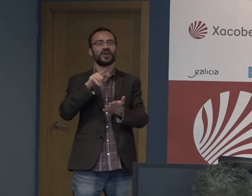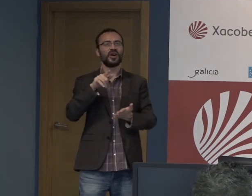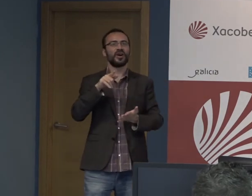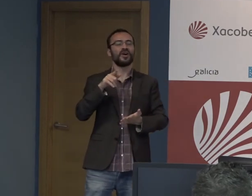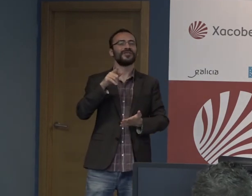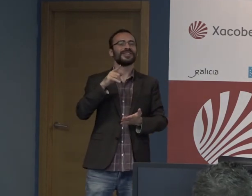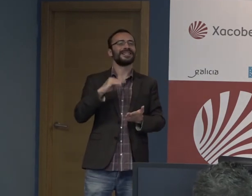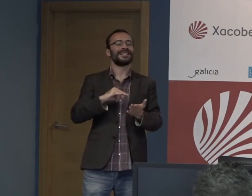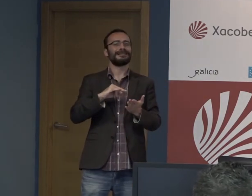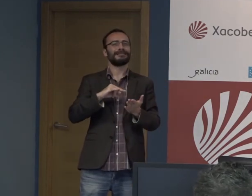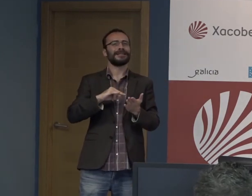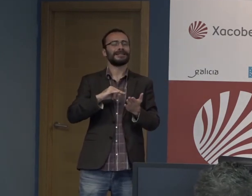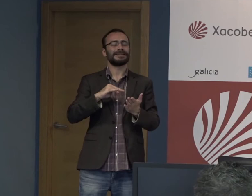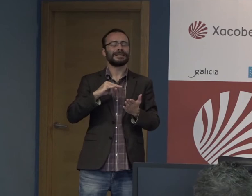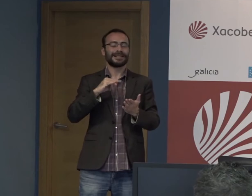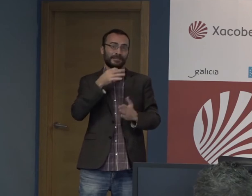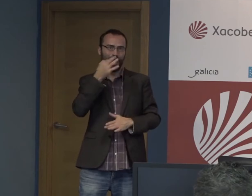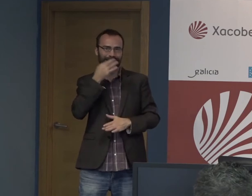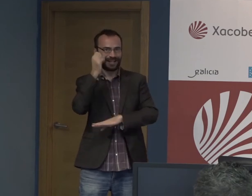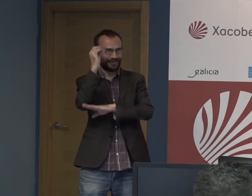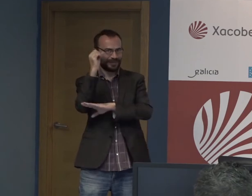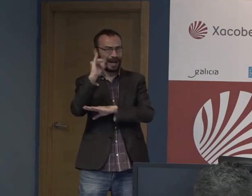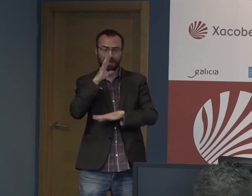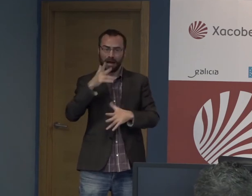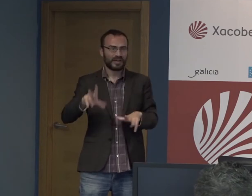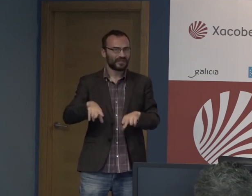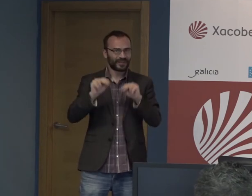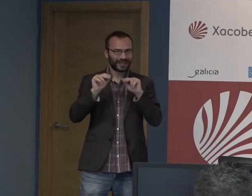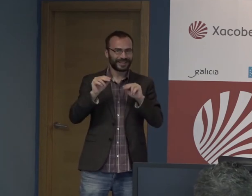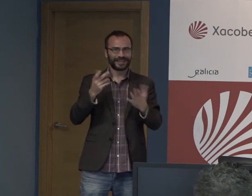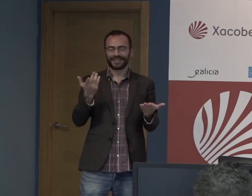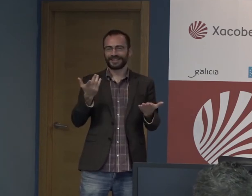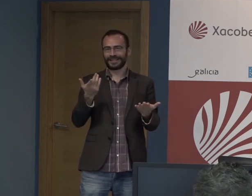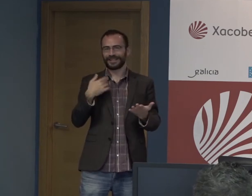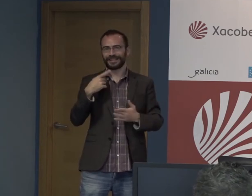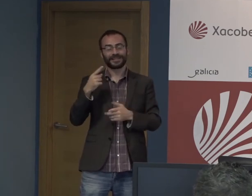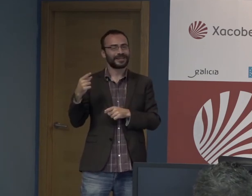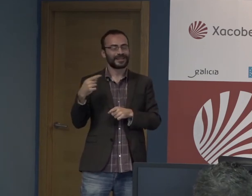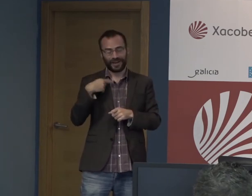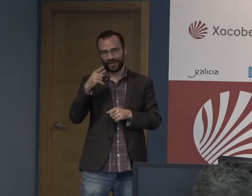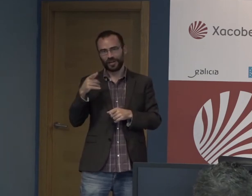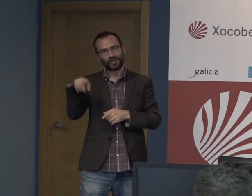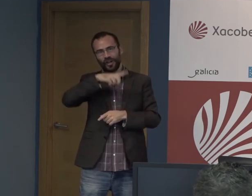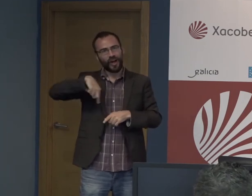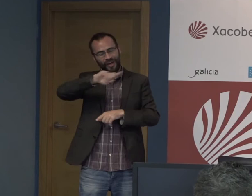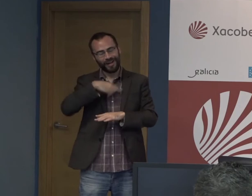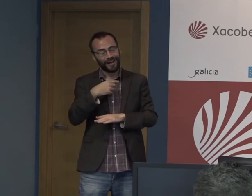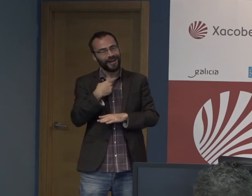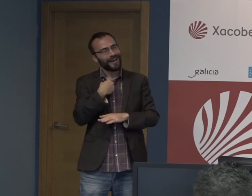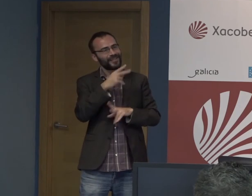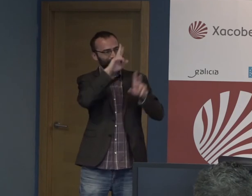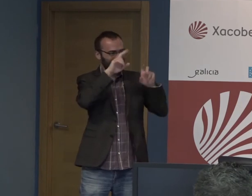tendremos también la tecnología, pero esto sí está tocando a su fin, y todos hemos hecho alusiones a la persona que está aquí conmigo, evidentemente